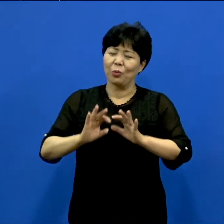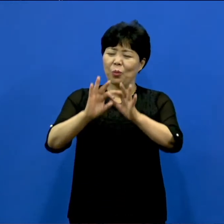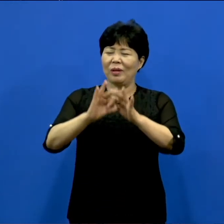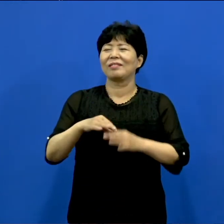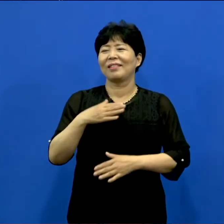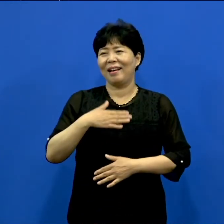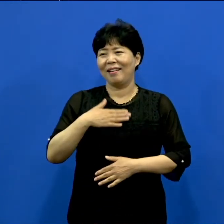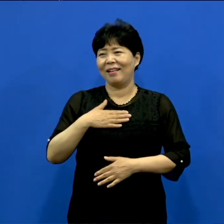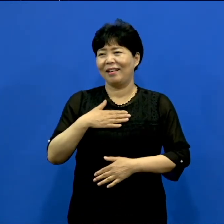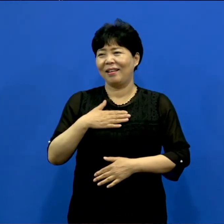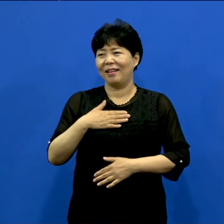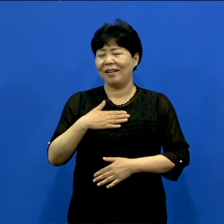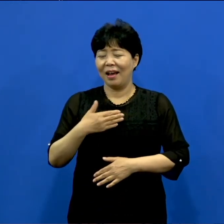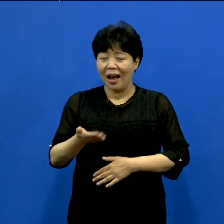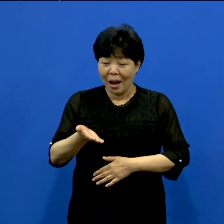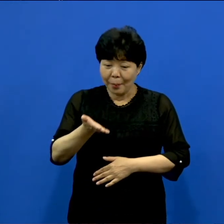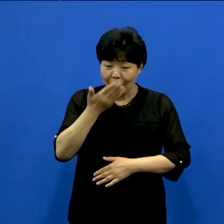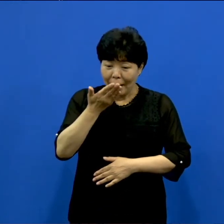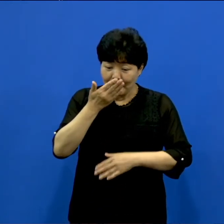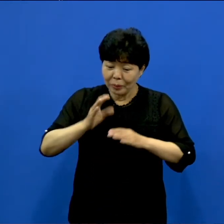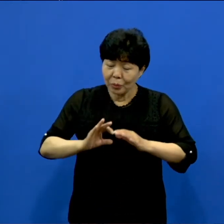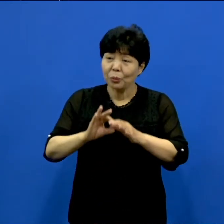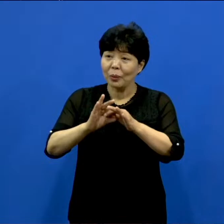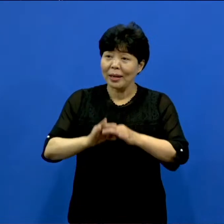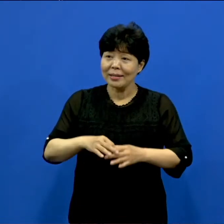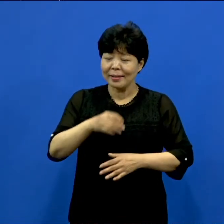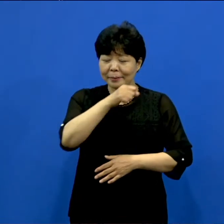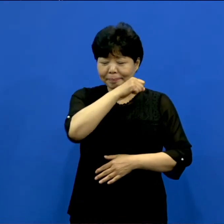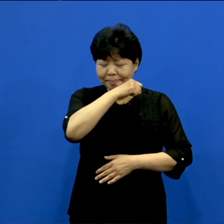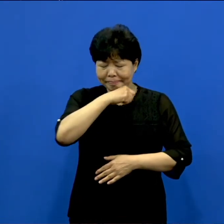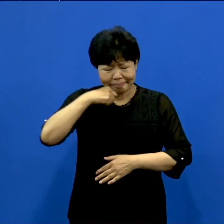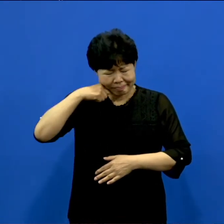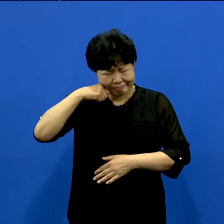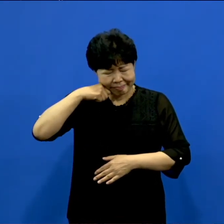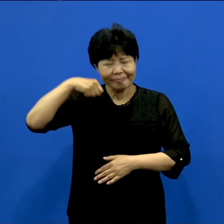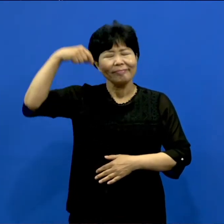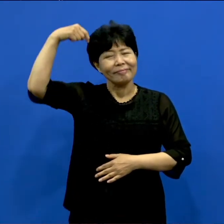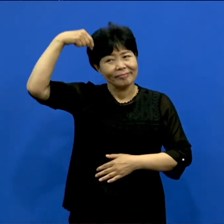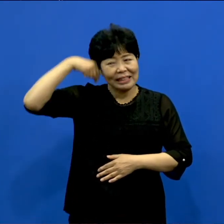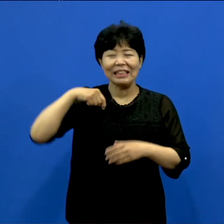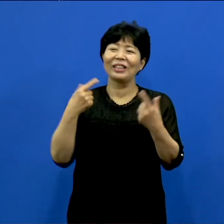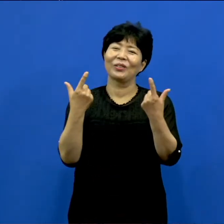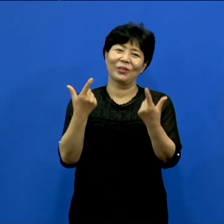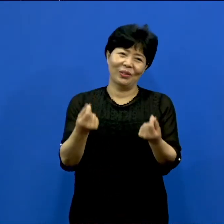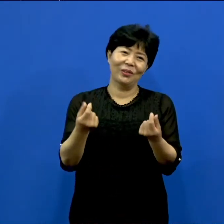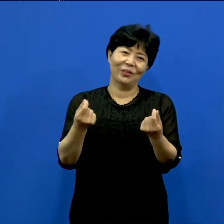본 것처럼, 그렇게 경험한 것처럼 하나님을 경험하라는 거죠.